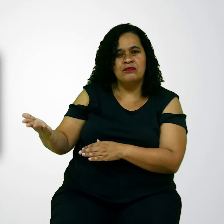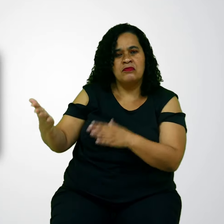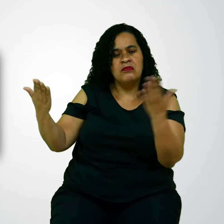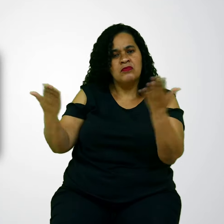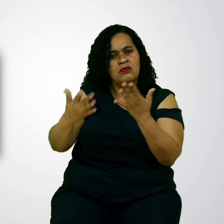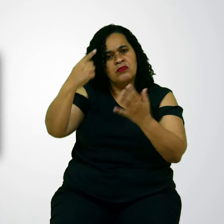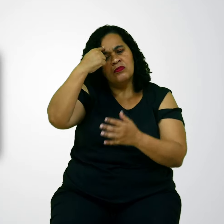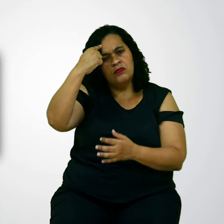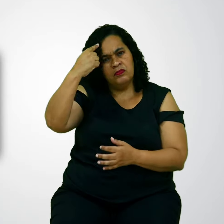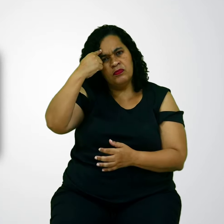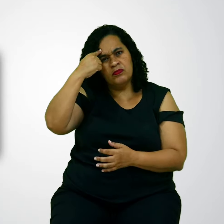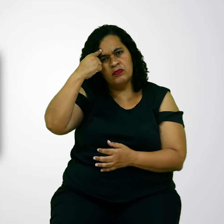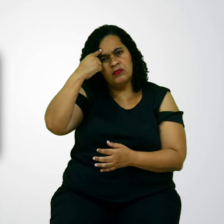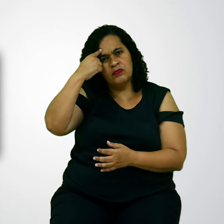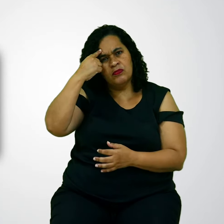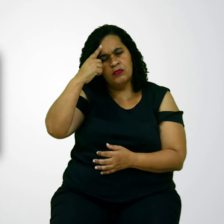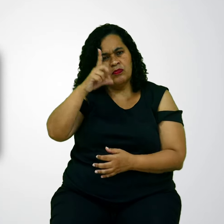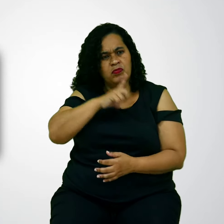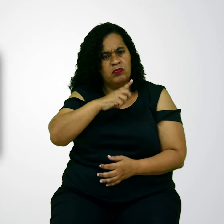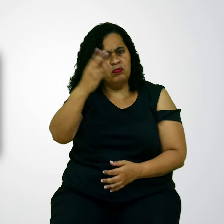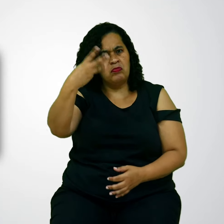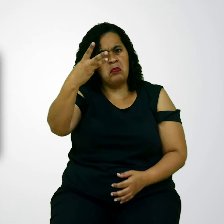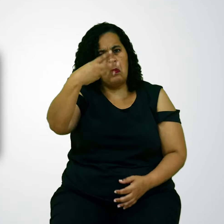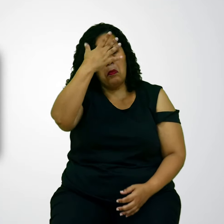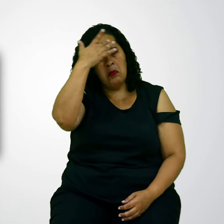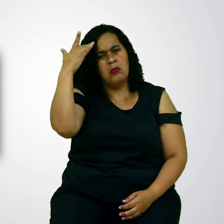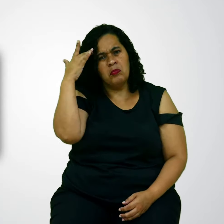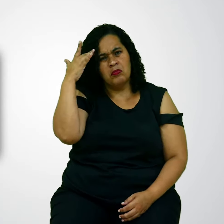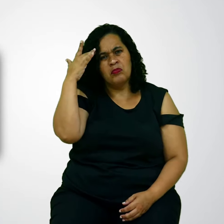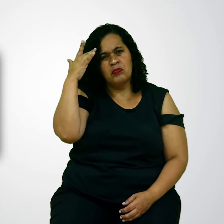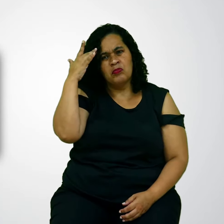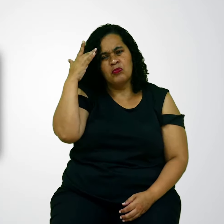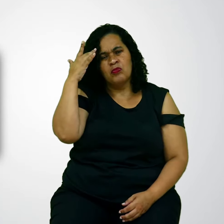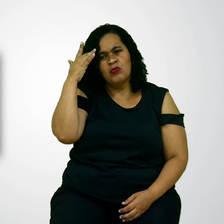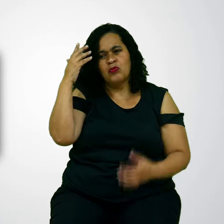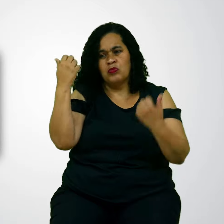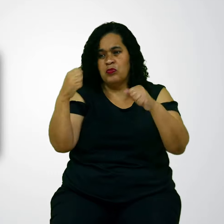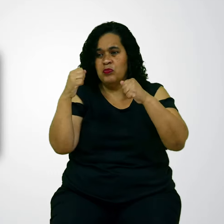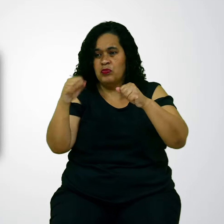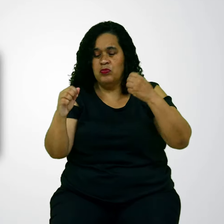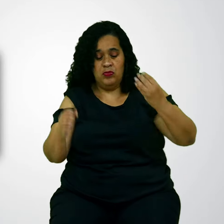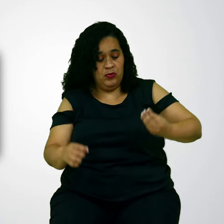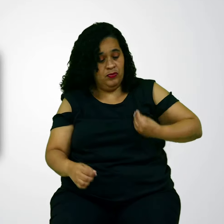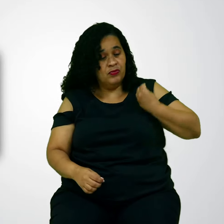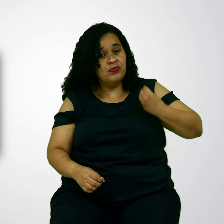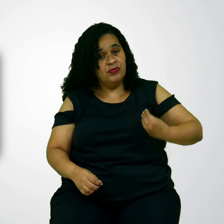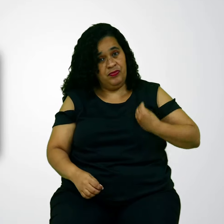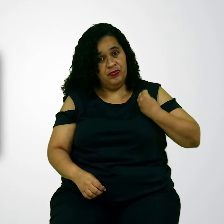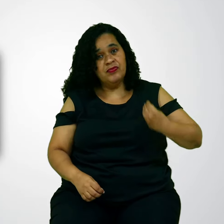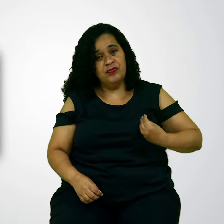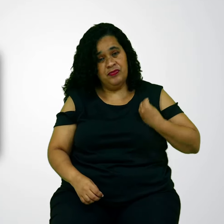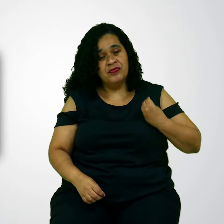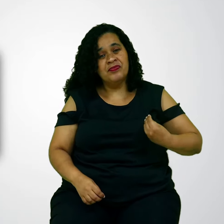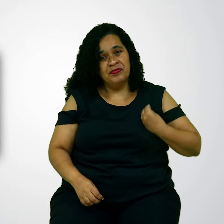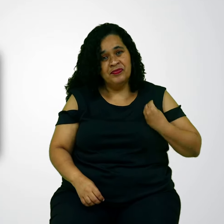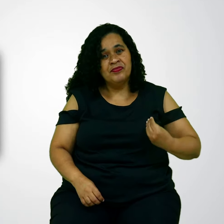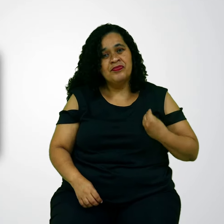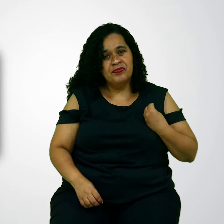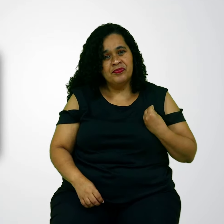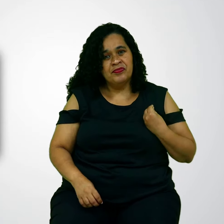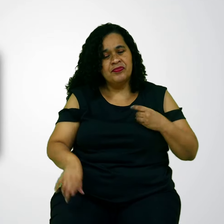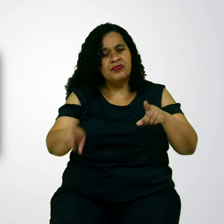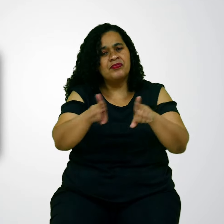3 pessoas só. Ela precisa viver para 3 pessoas e ela precisa morrer por